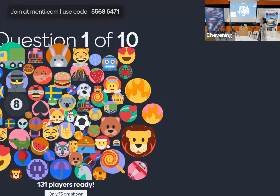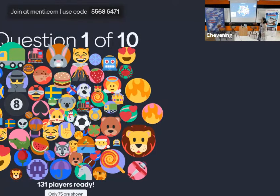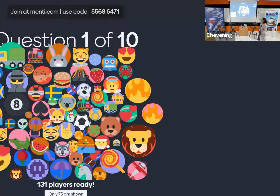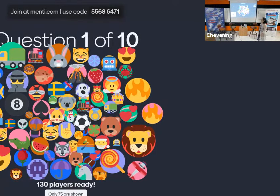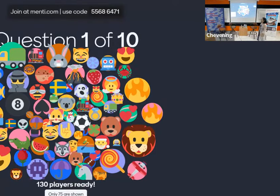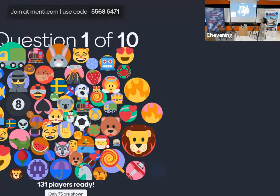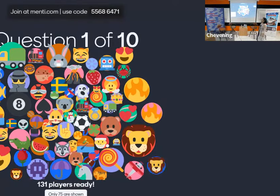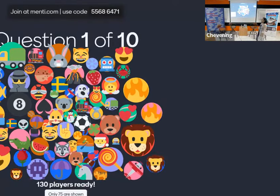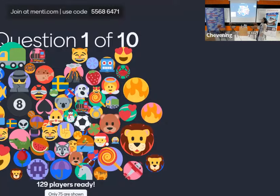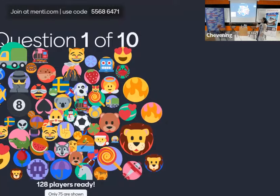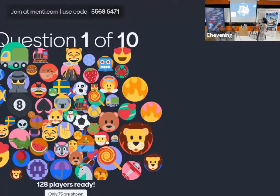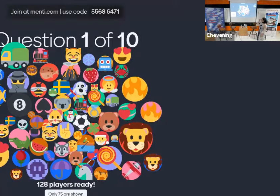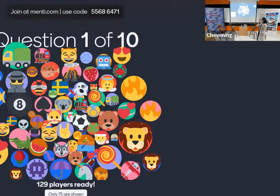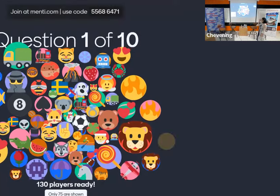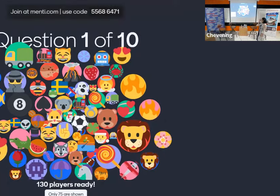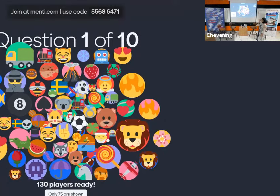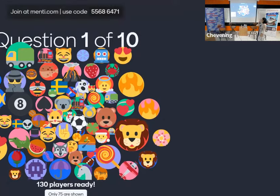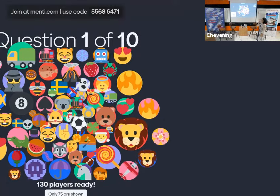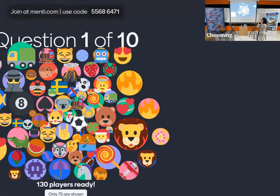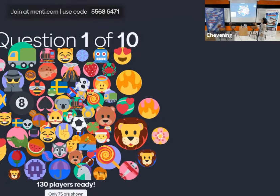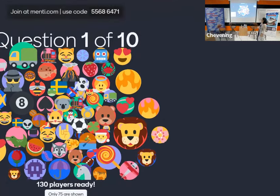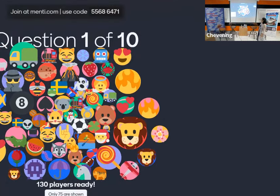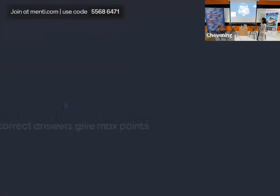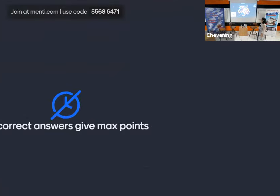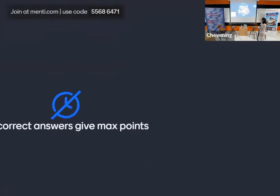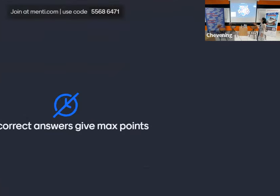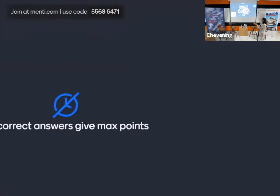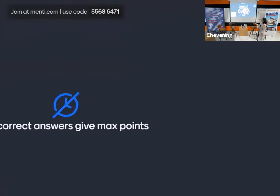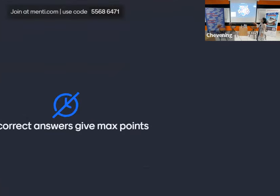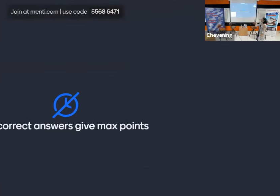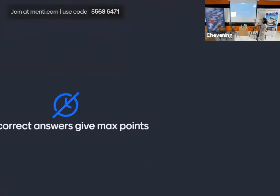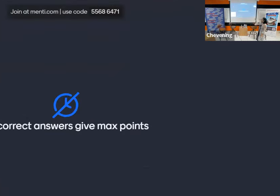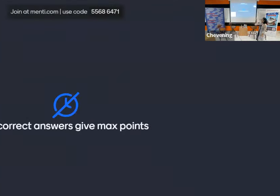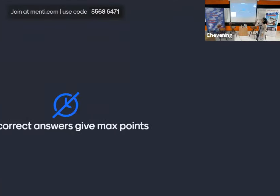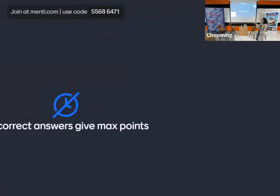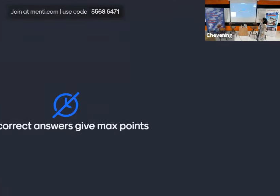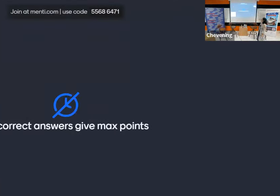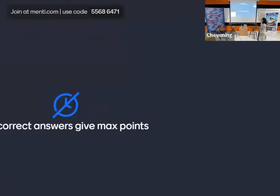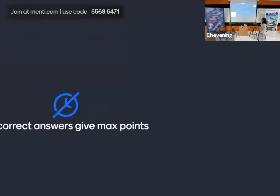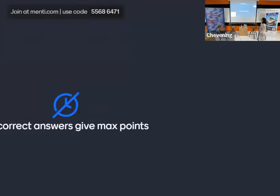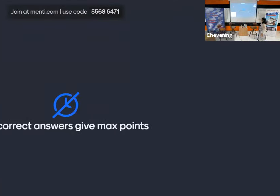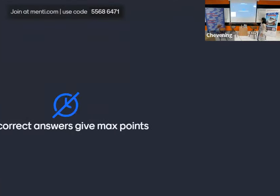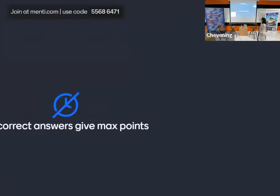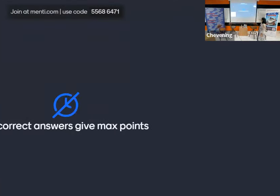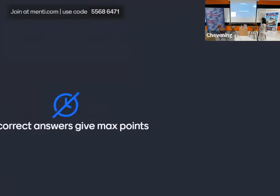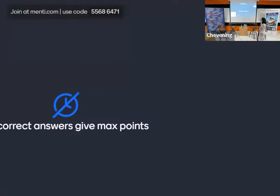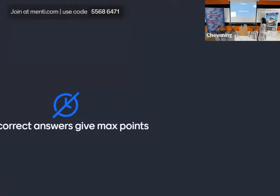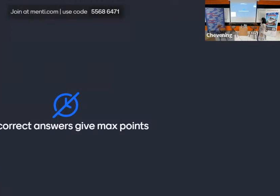suaranya Oke hadiahnya mahal nih kayaknya ya bau-baunya let's go